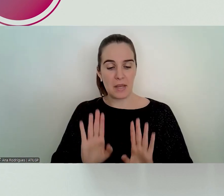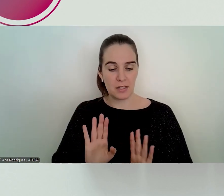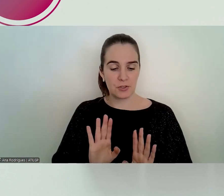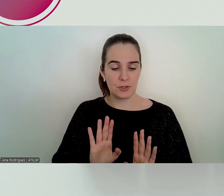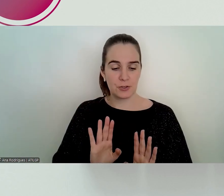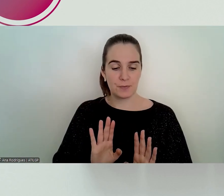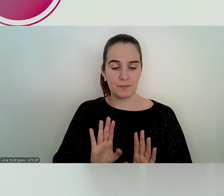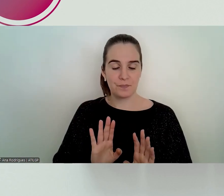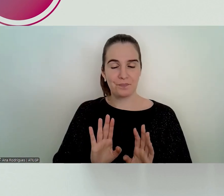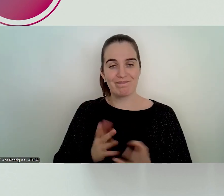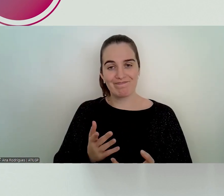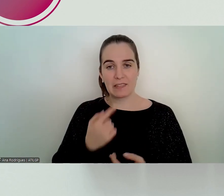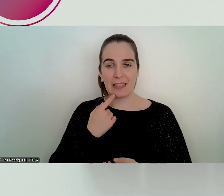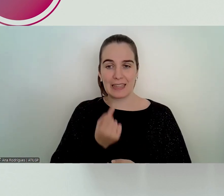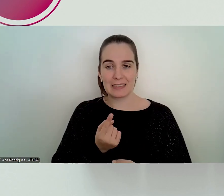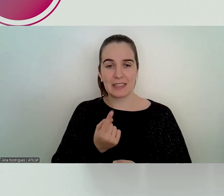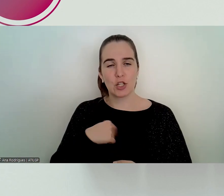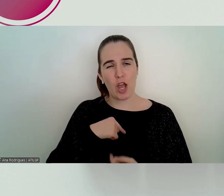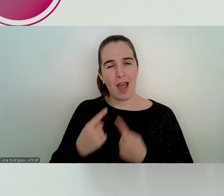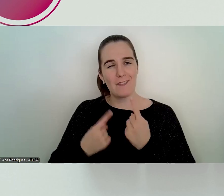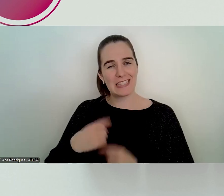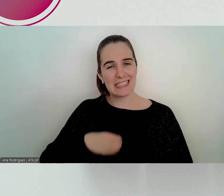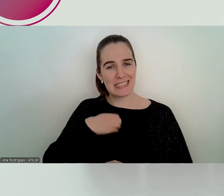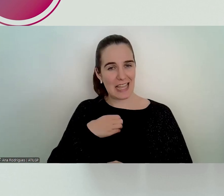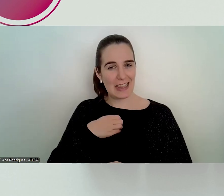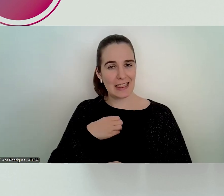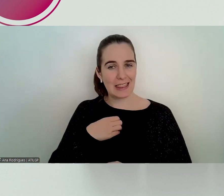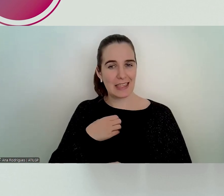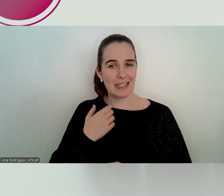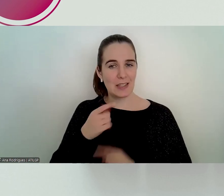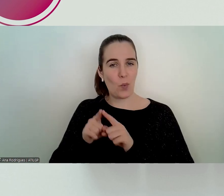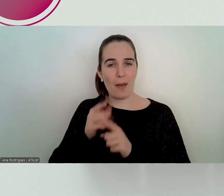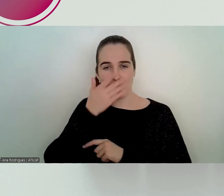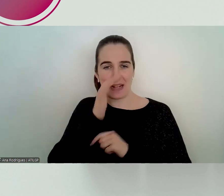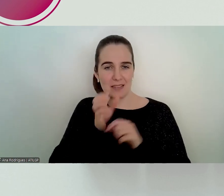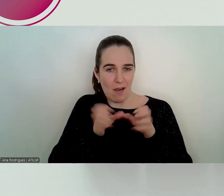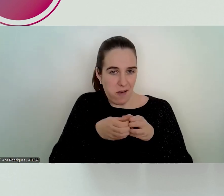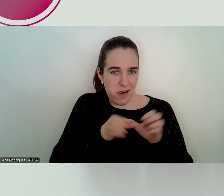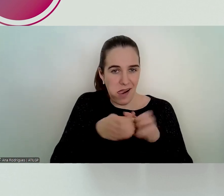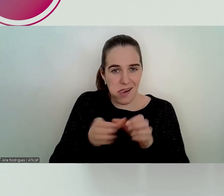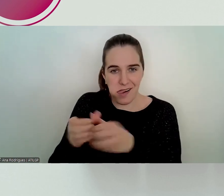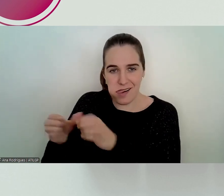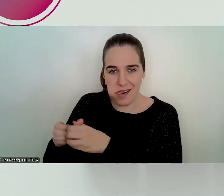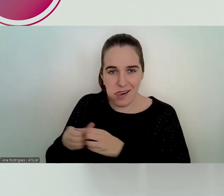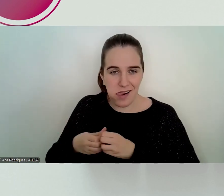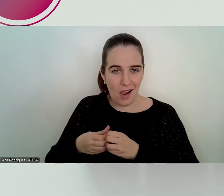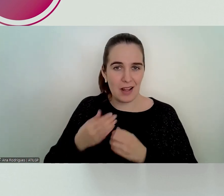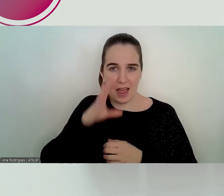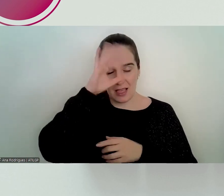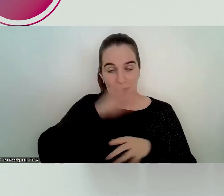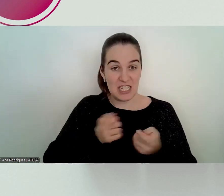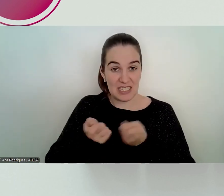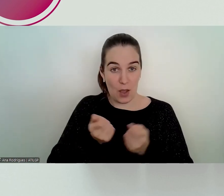com a expressão que nós ainda sentimos muito a lógica das quintinhas dentro da administração pública.